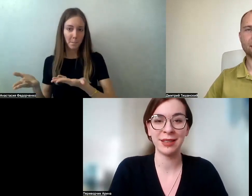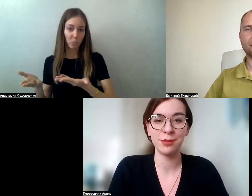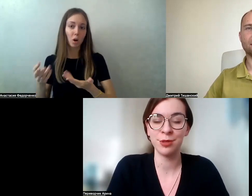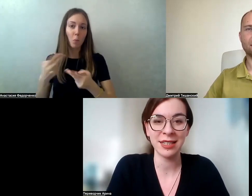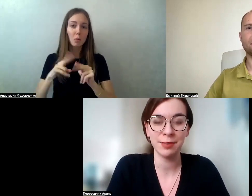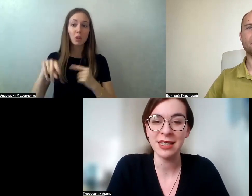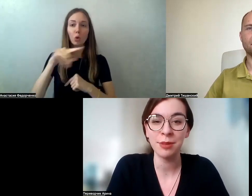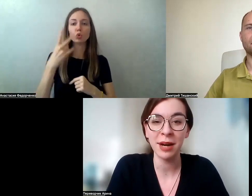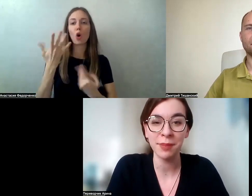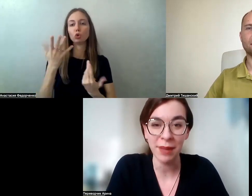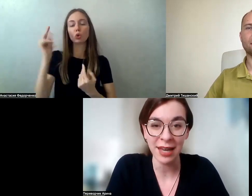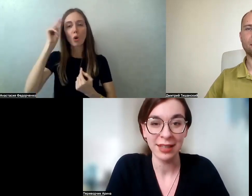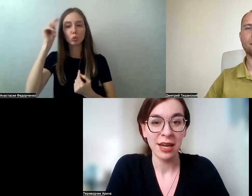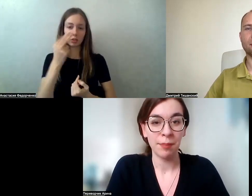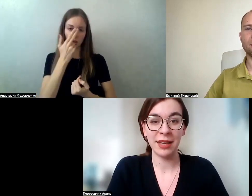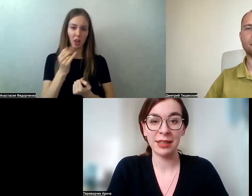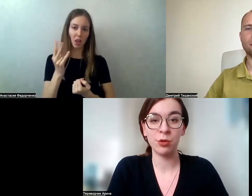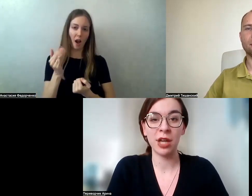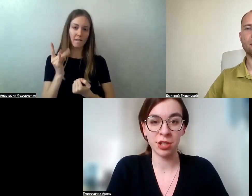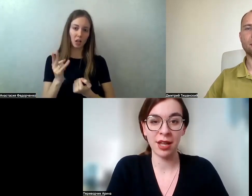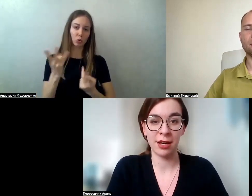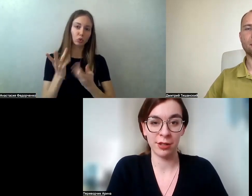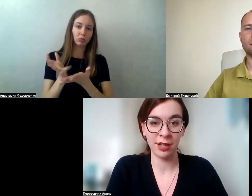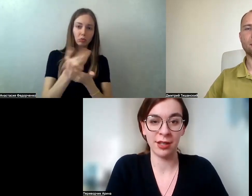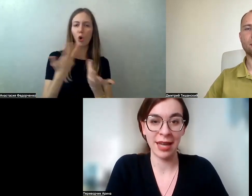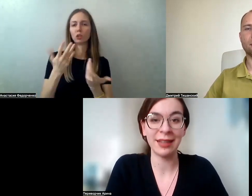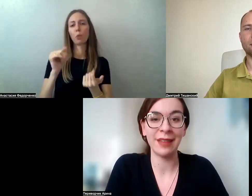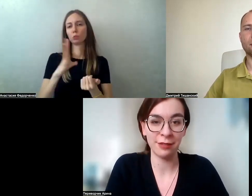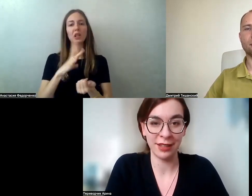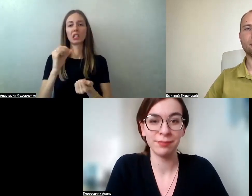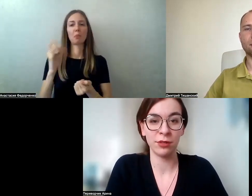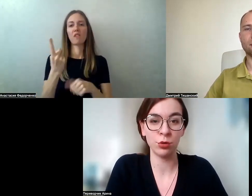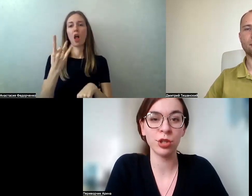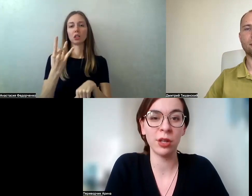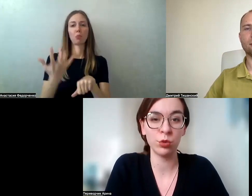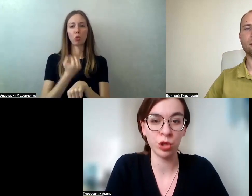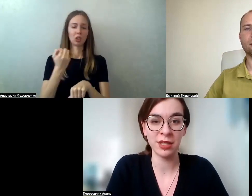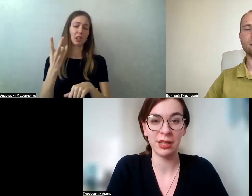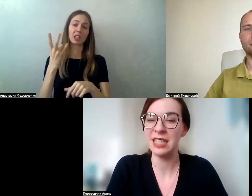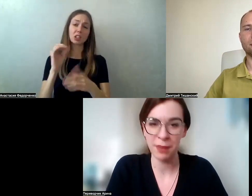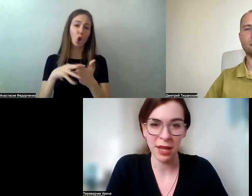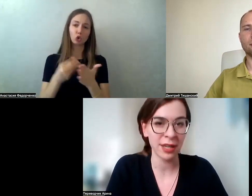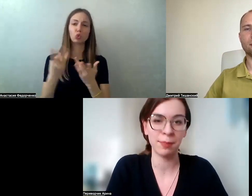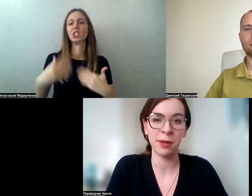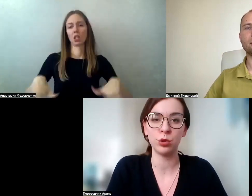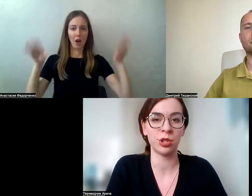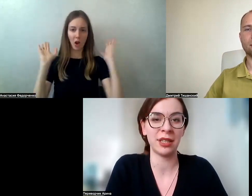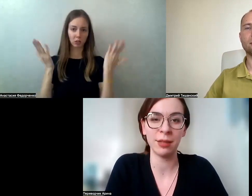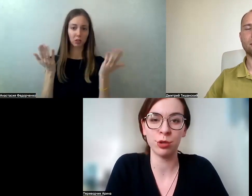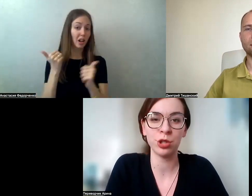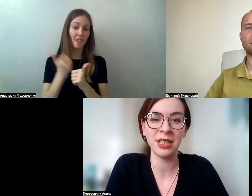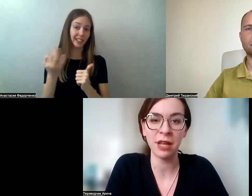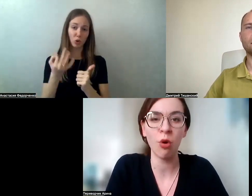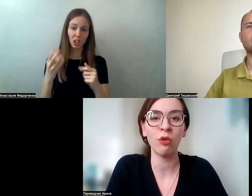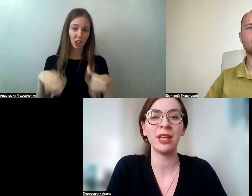успешными, поэтому детям не с кого брать пример. Поэтому я считаю, это навык. нужно научиться, не с первого раза получится,